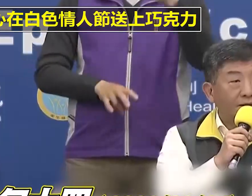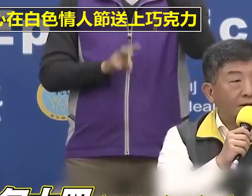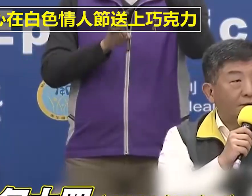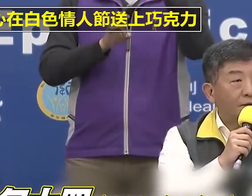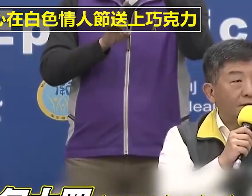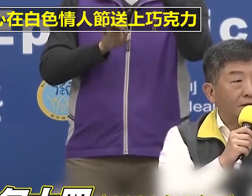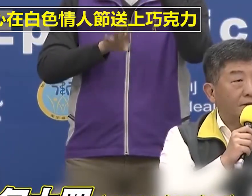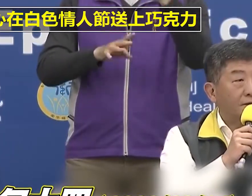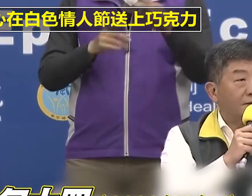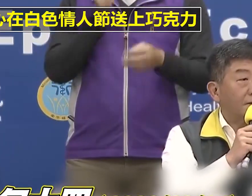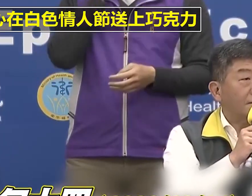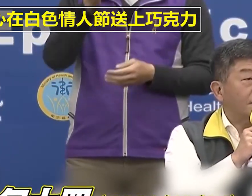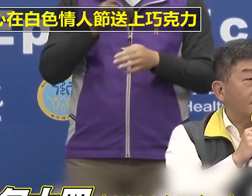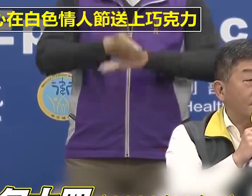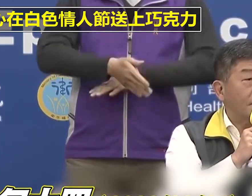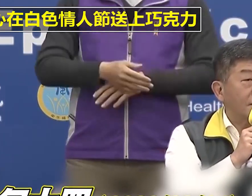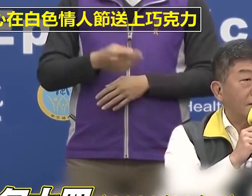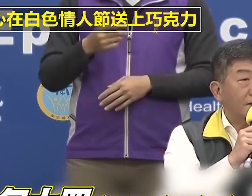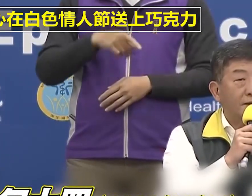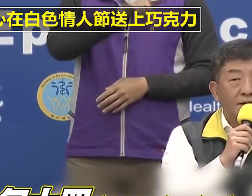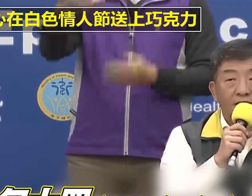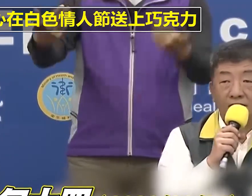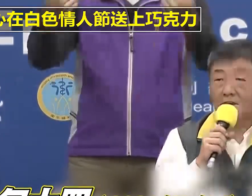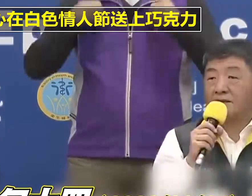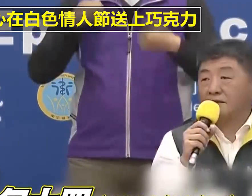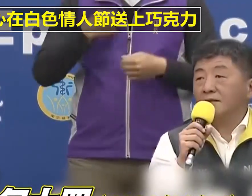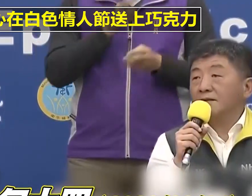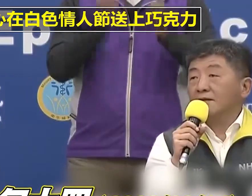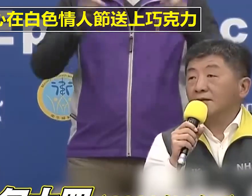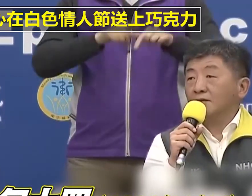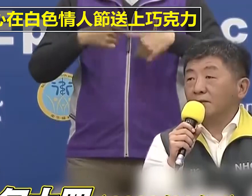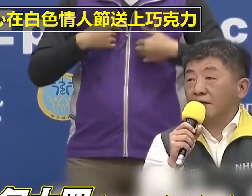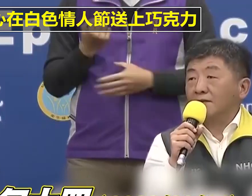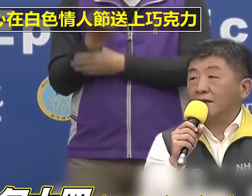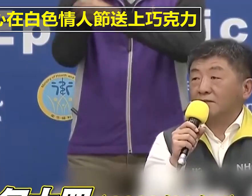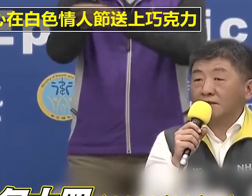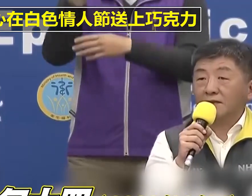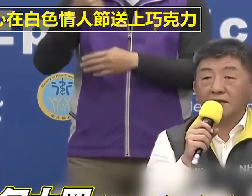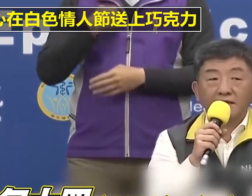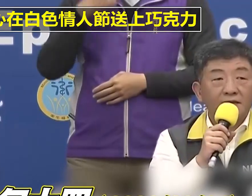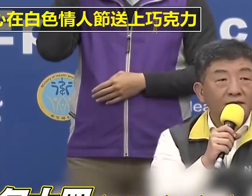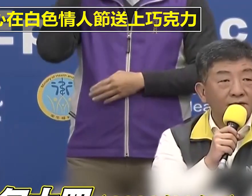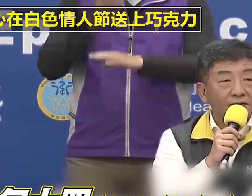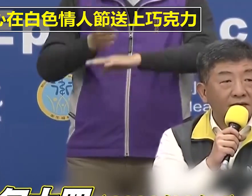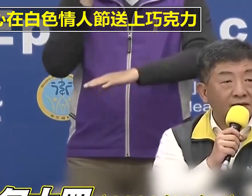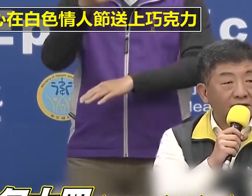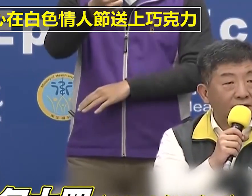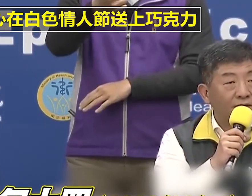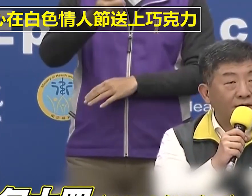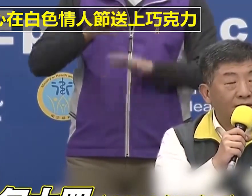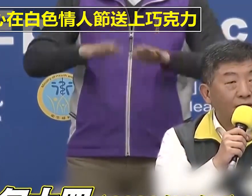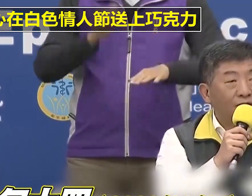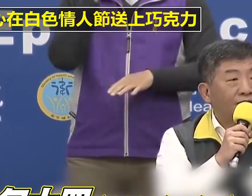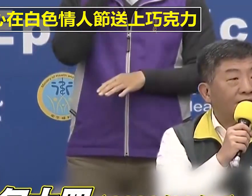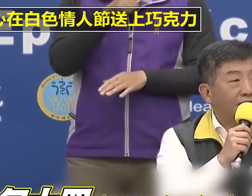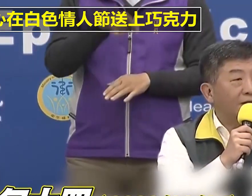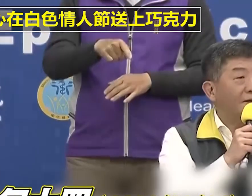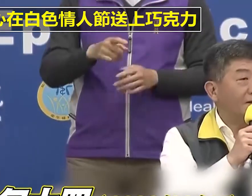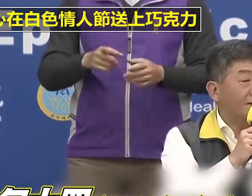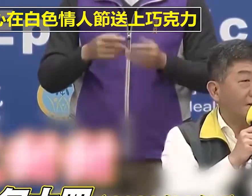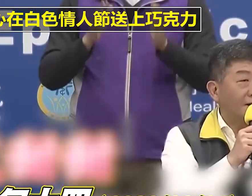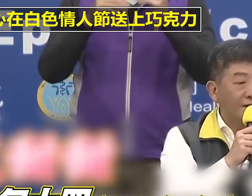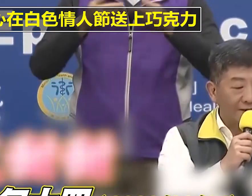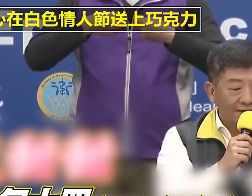段时间大家对我们指挥中心都非常的支持，所以表达我们的谢意，所以今天就回一个